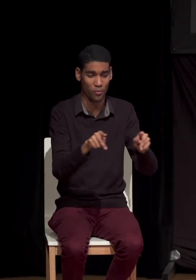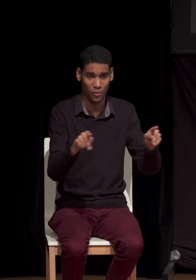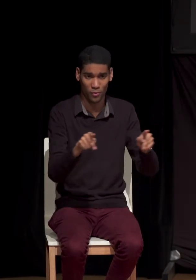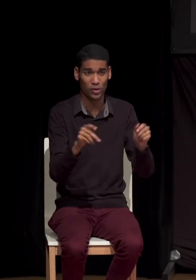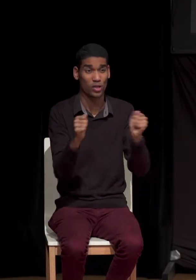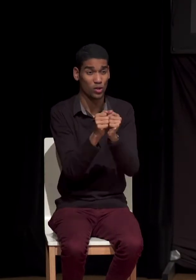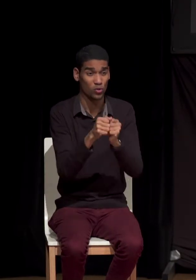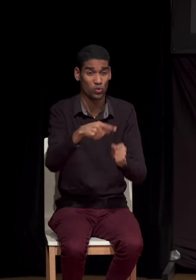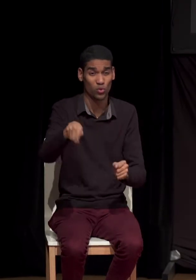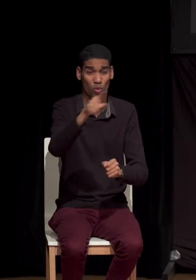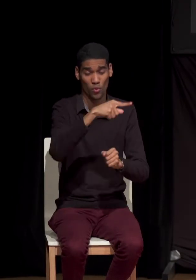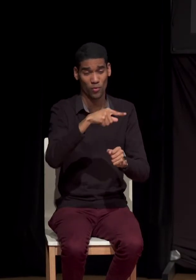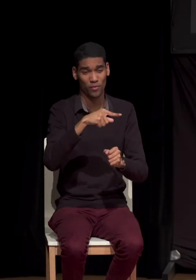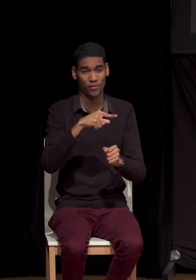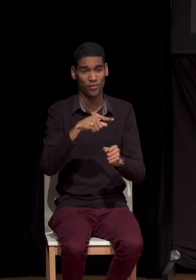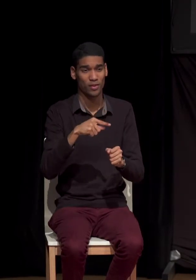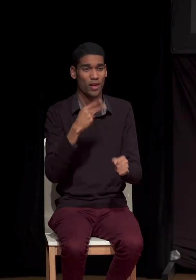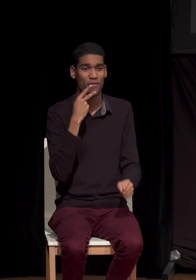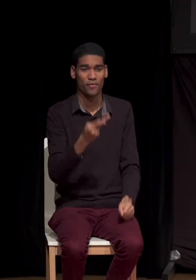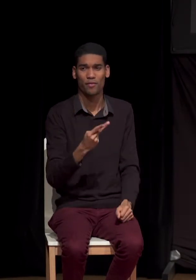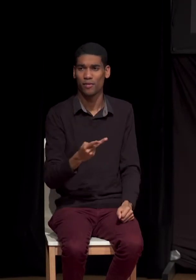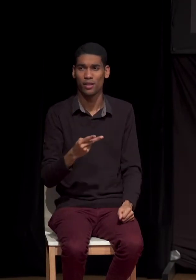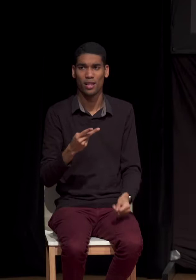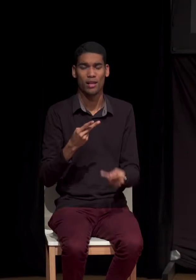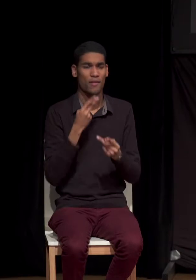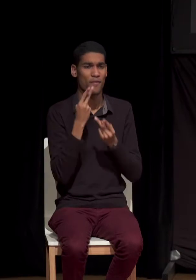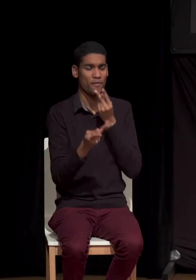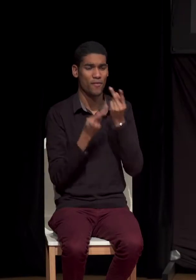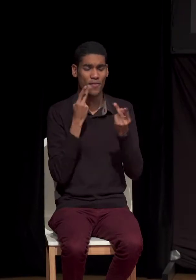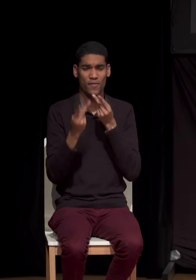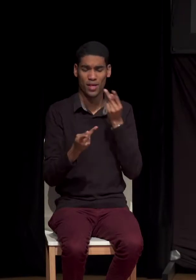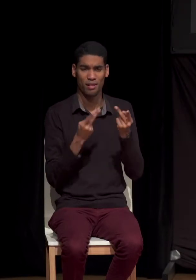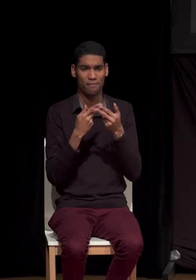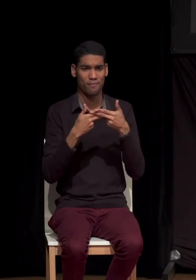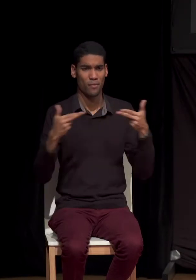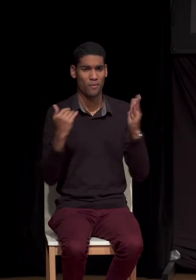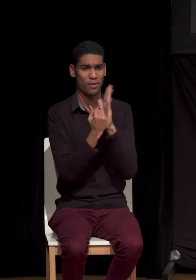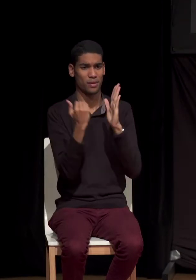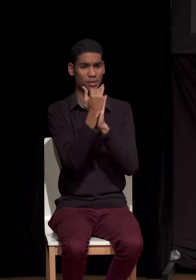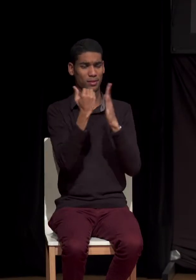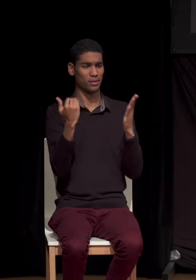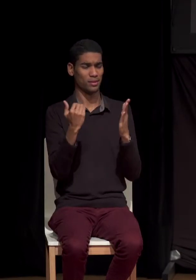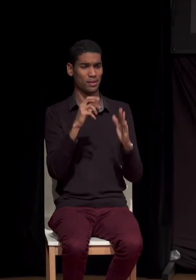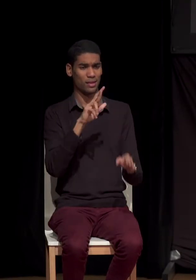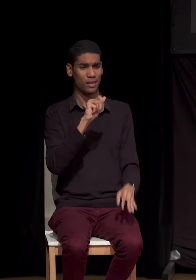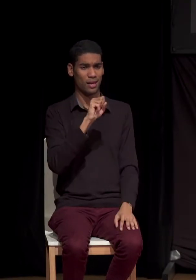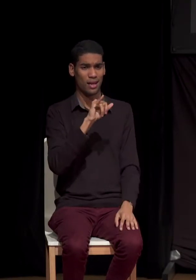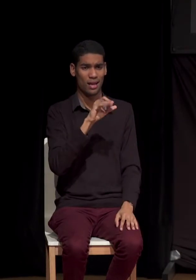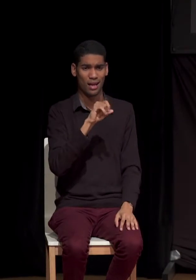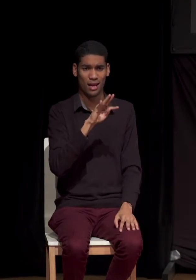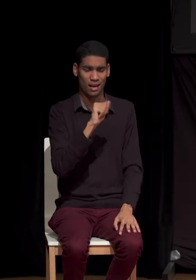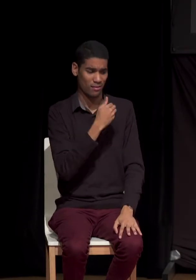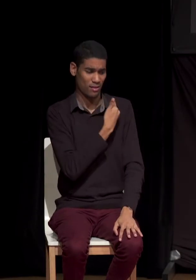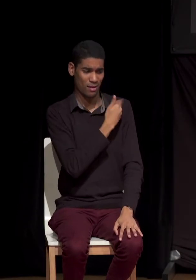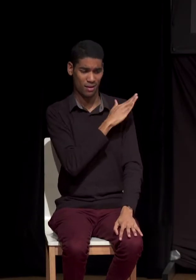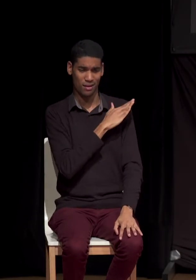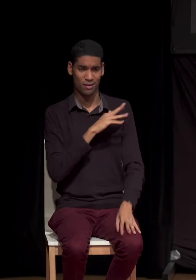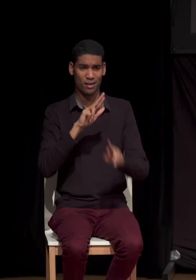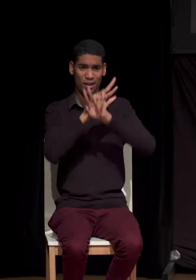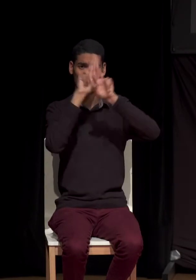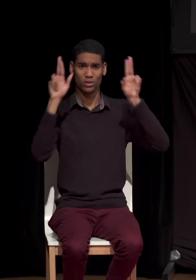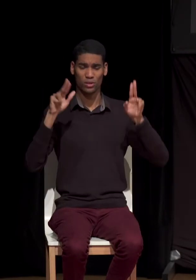com você e que ele vai falar os maiores absurdos racistas e acontece, eu também já fiz isso,